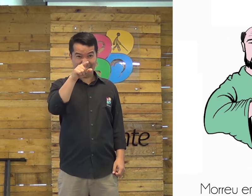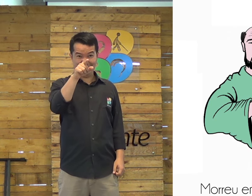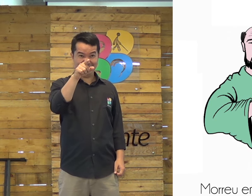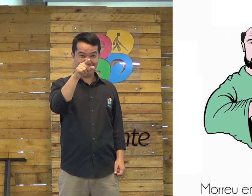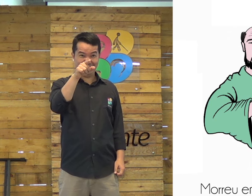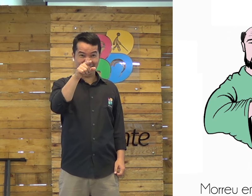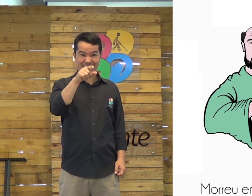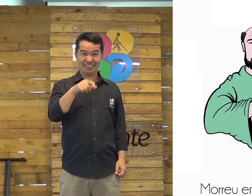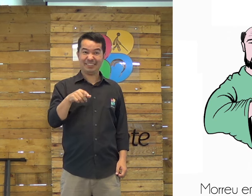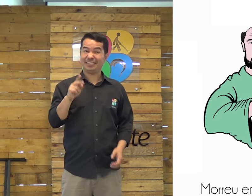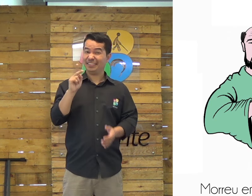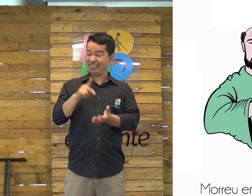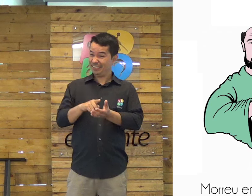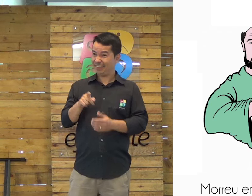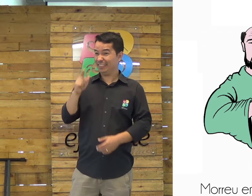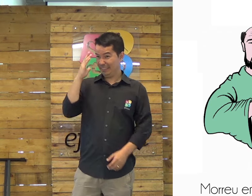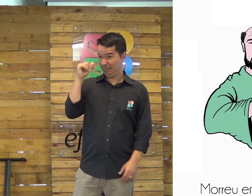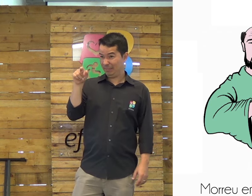Você sabia?